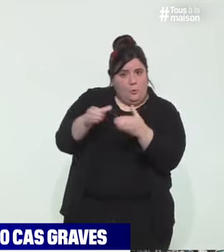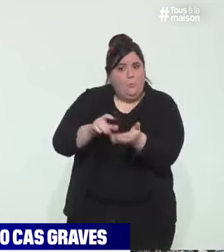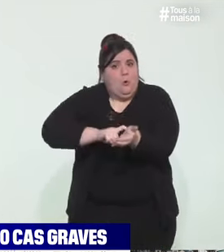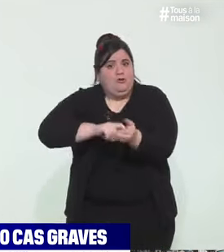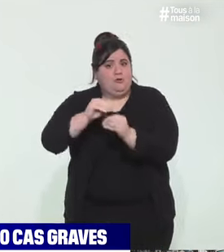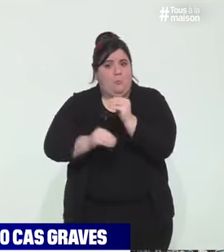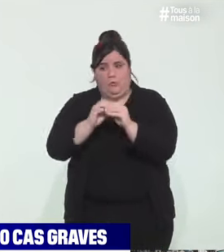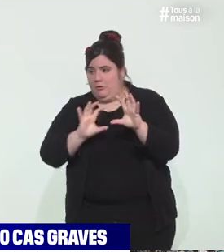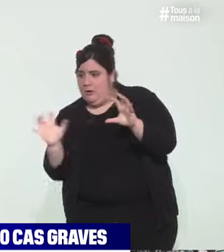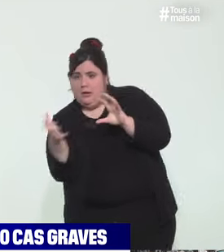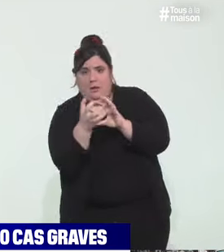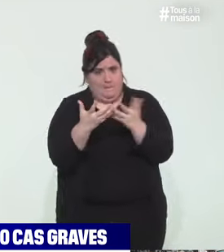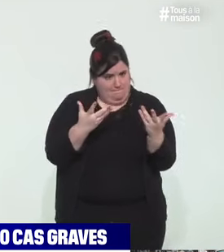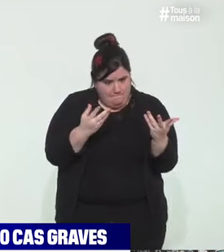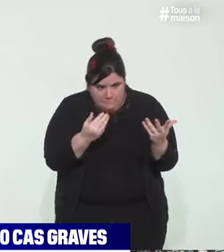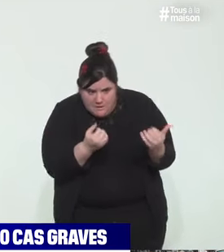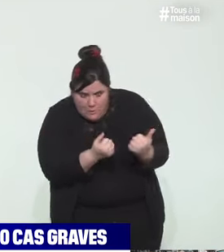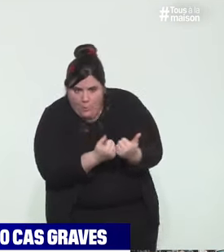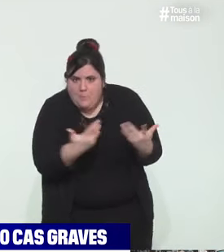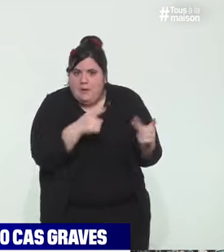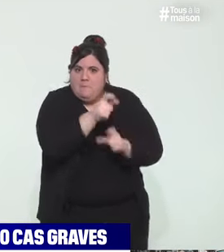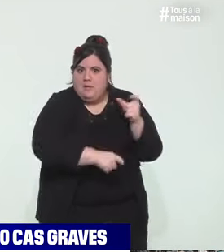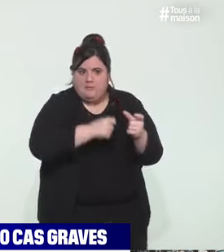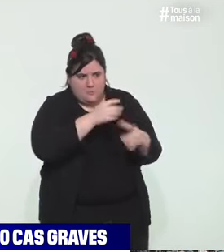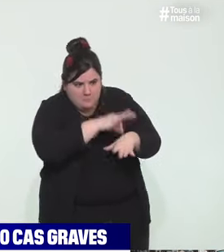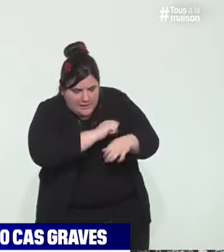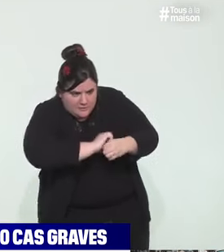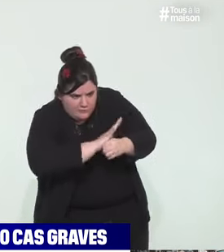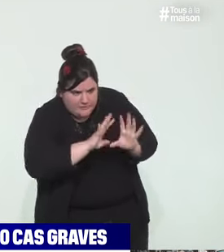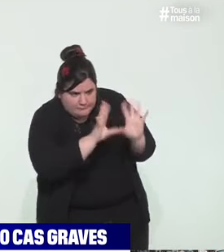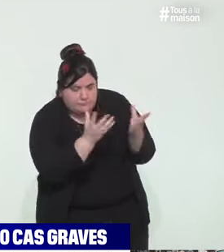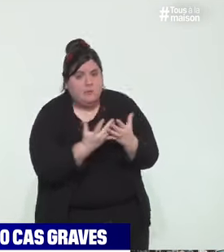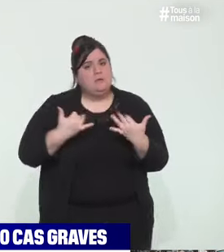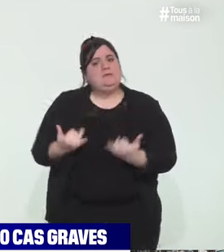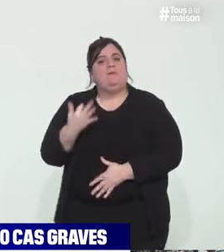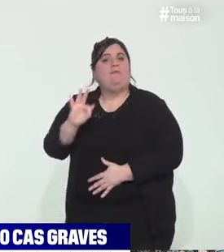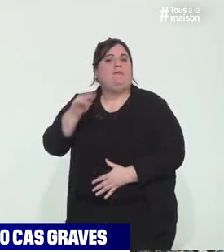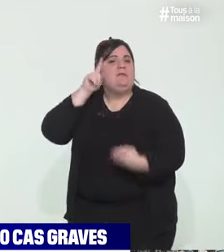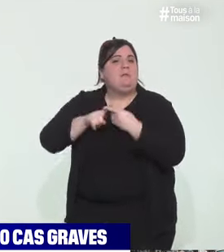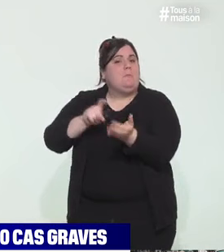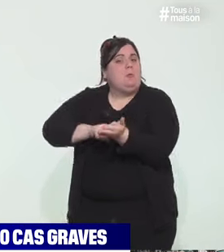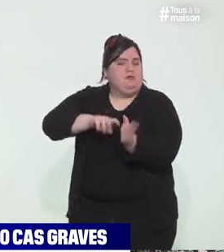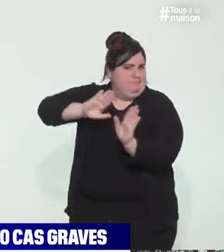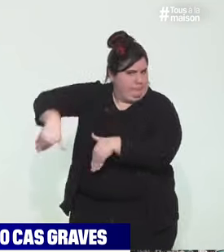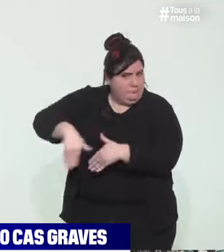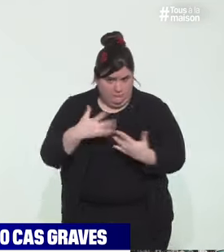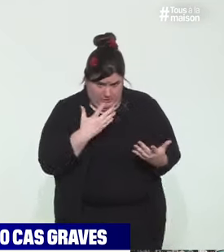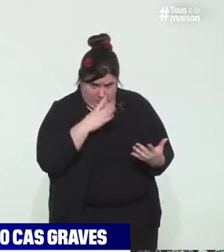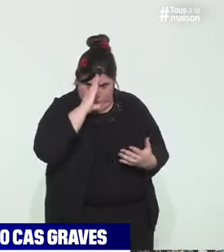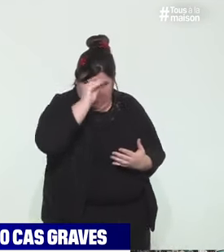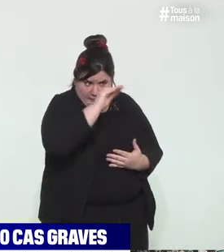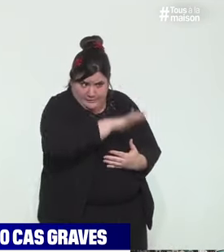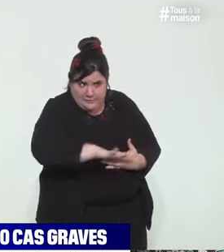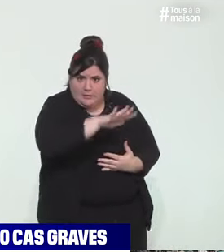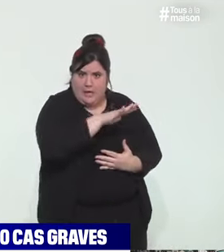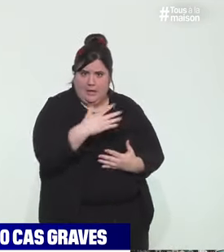pas en compte les critères ethniques, existe-t-il des données sur les professions les plus touchées? Sinon, une étude est-elle prévue?